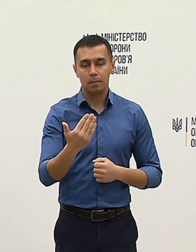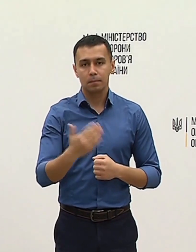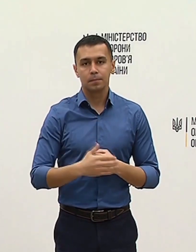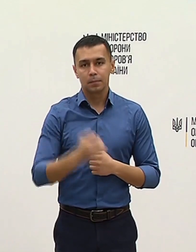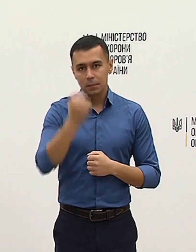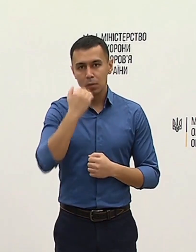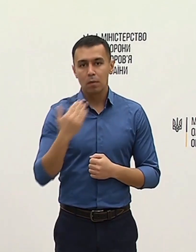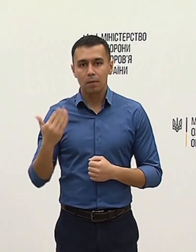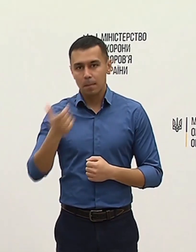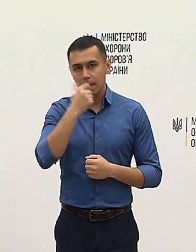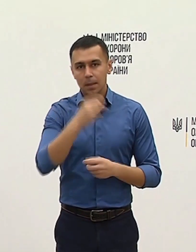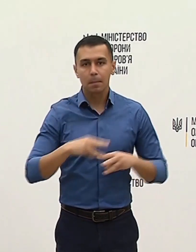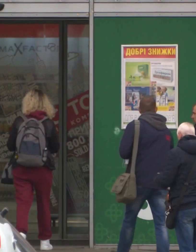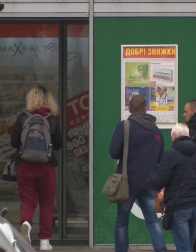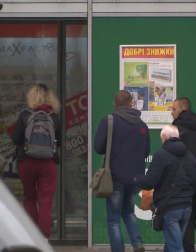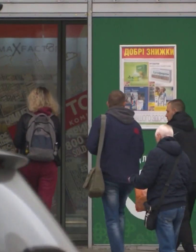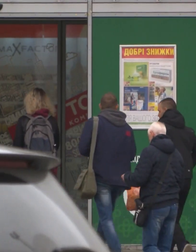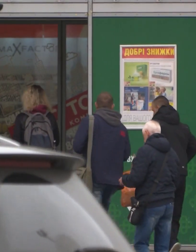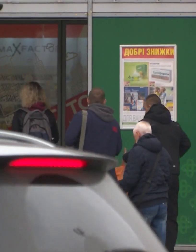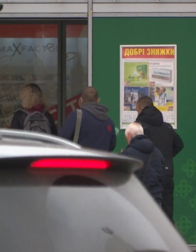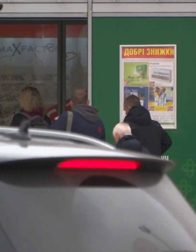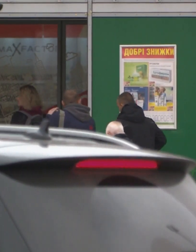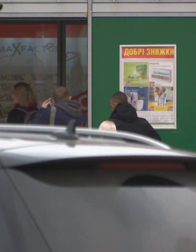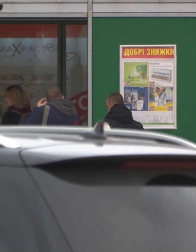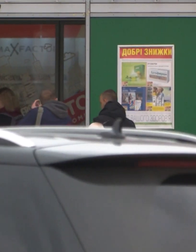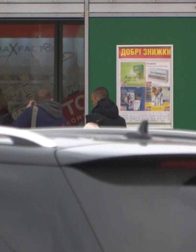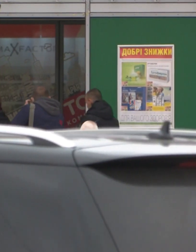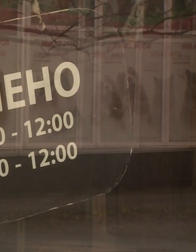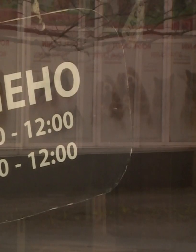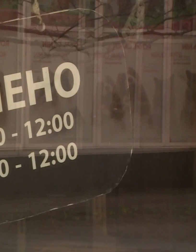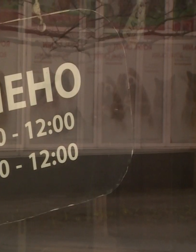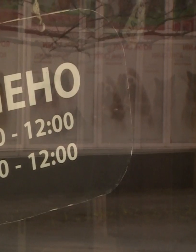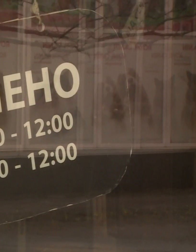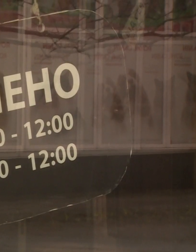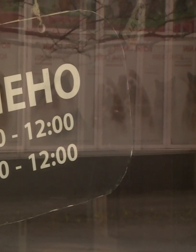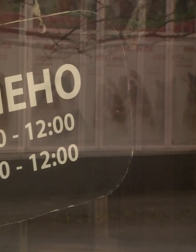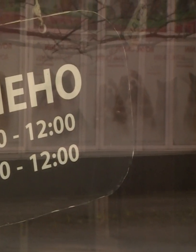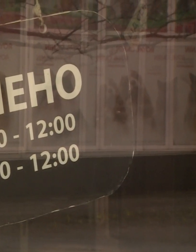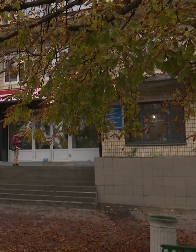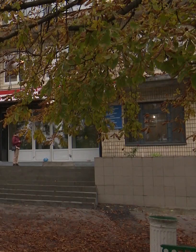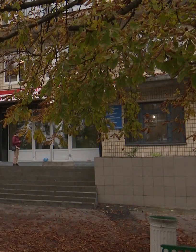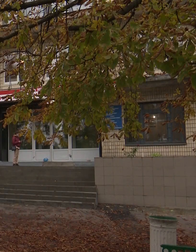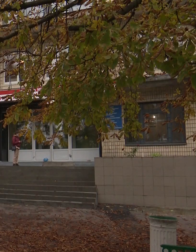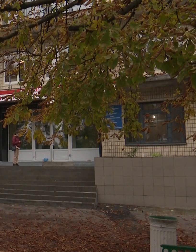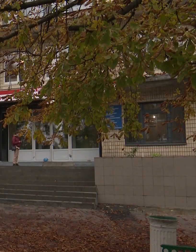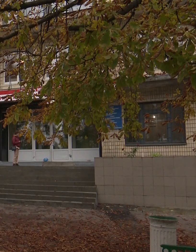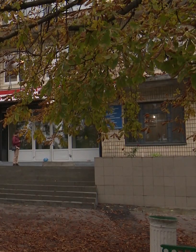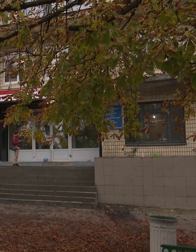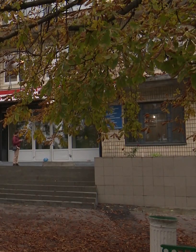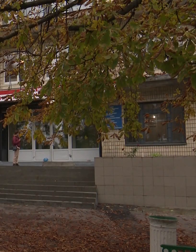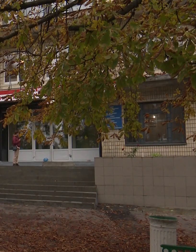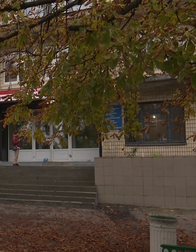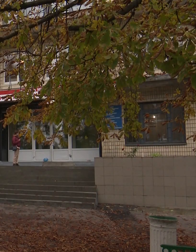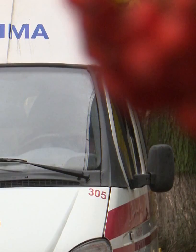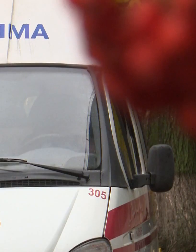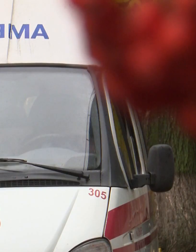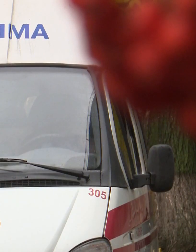не хайпувати і не ігнорувати обмеження, адже саме вони мають розірвати ланцюг передачі інфекції та зберегти людські життя.